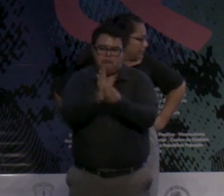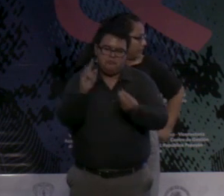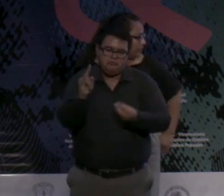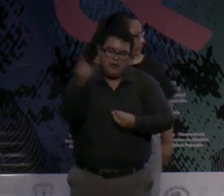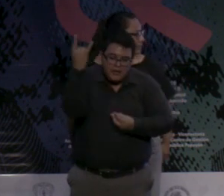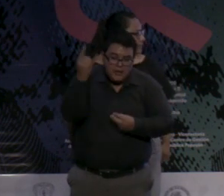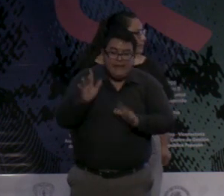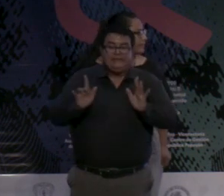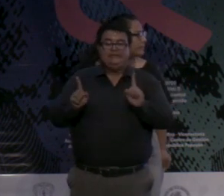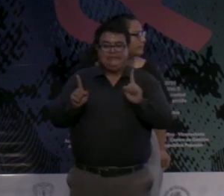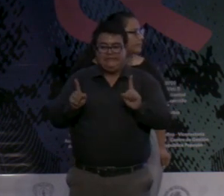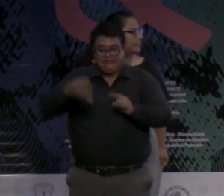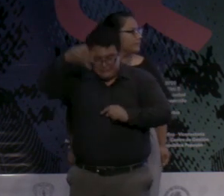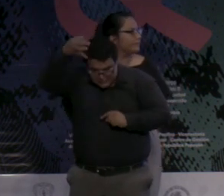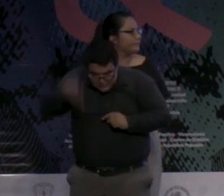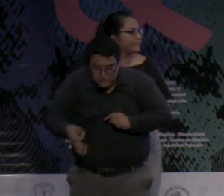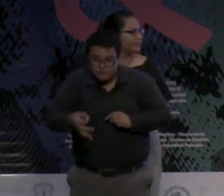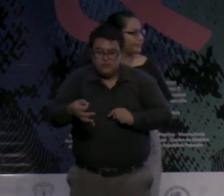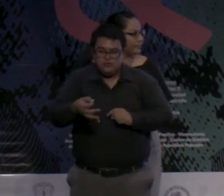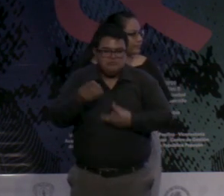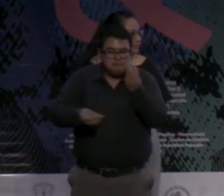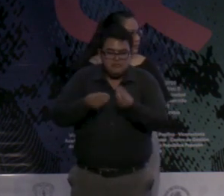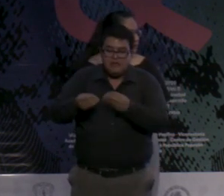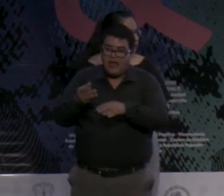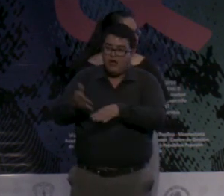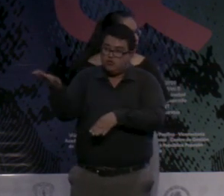en principio debían no haber accedido a un